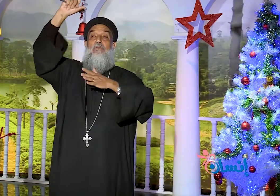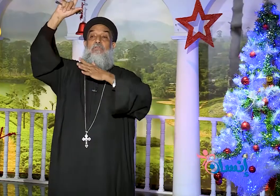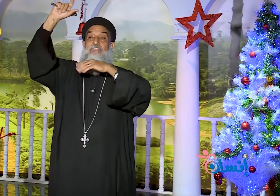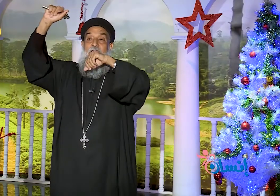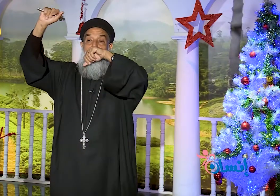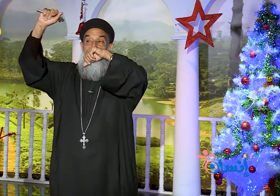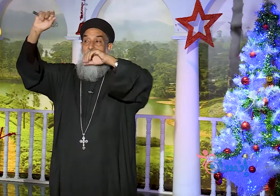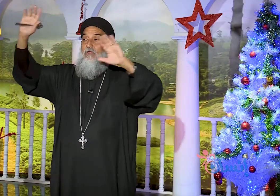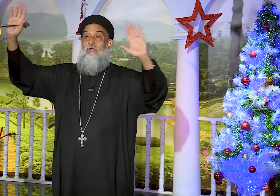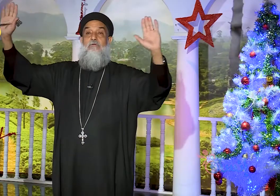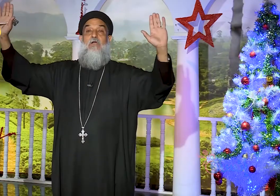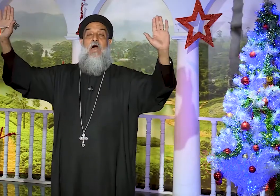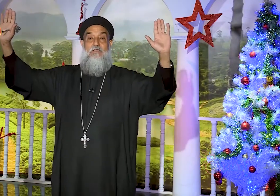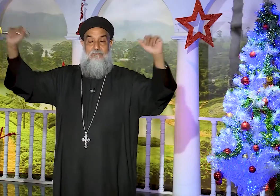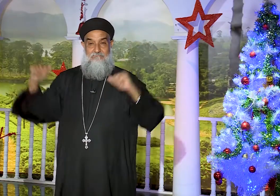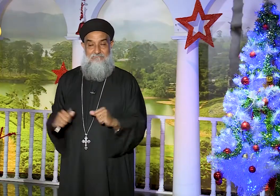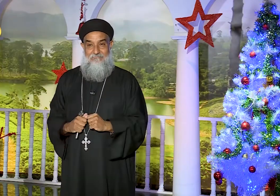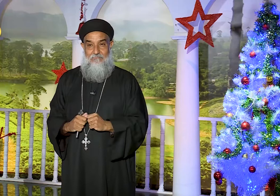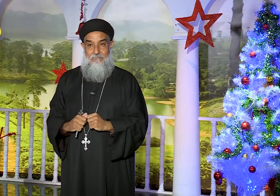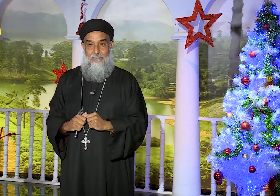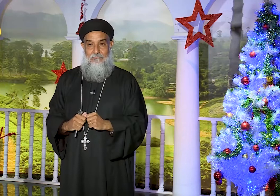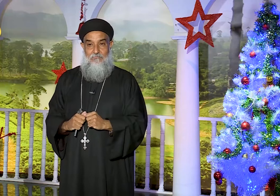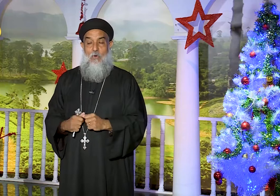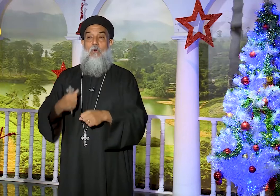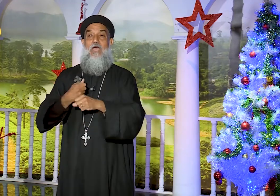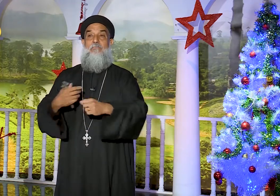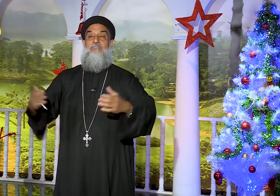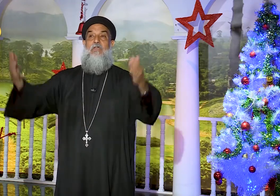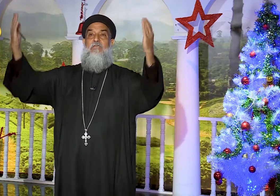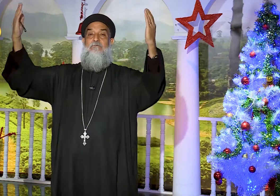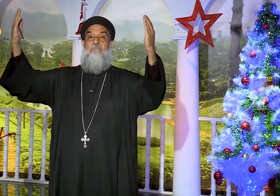رئيس الكهنه. وهو واقف بيصلي